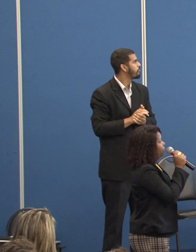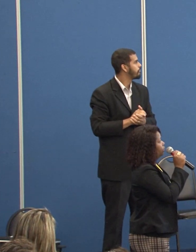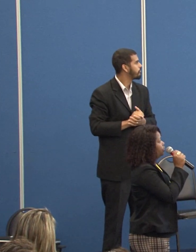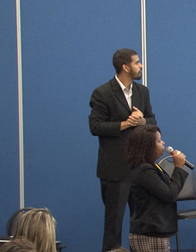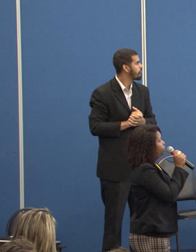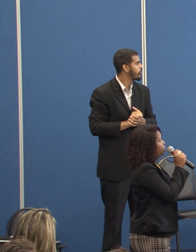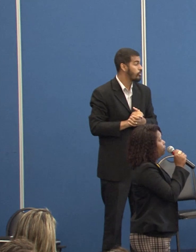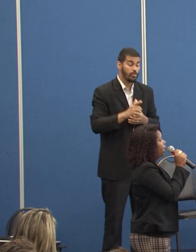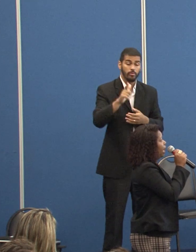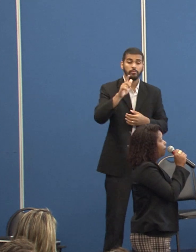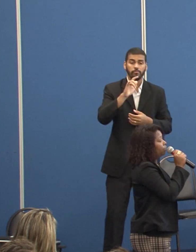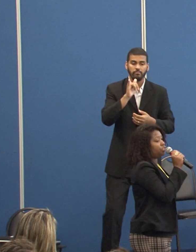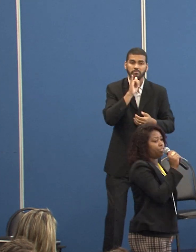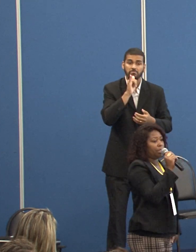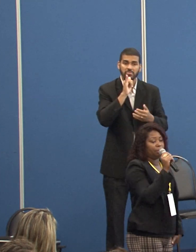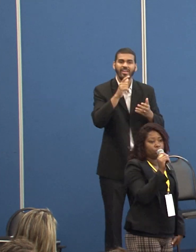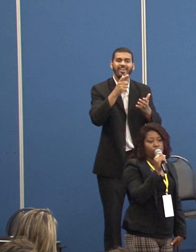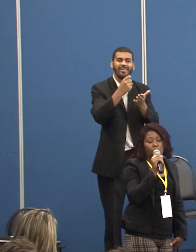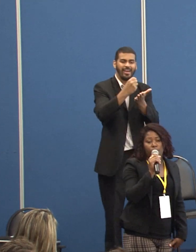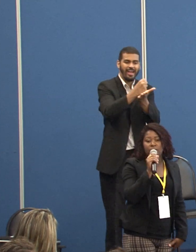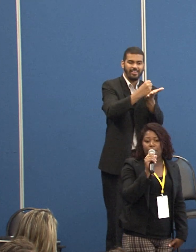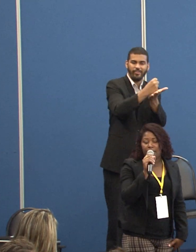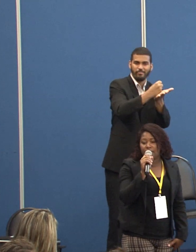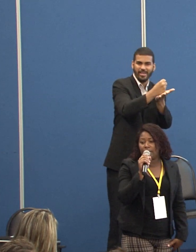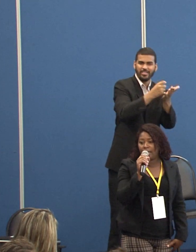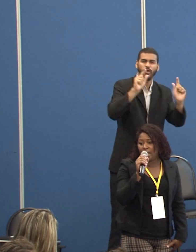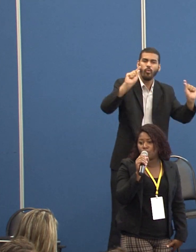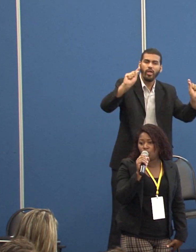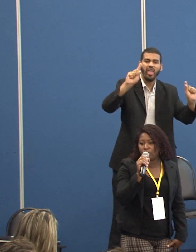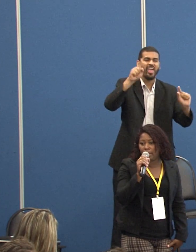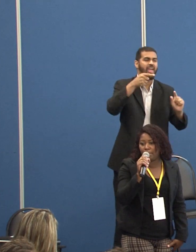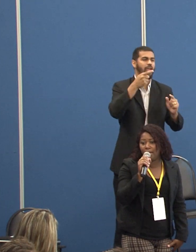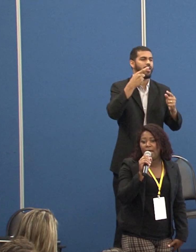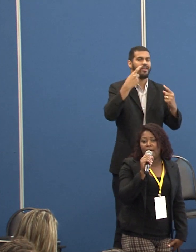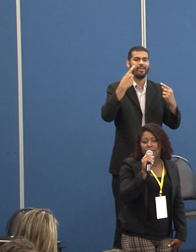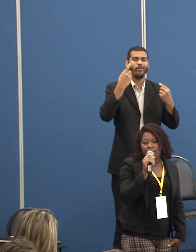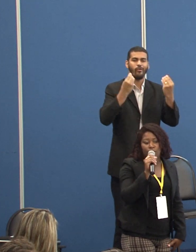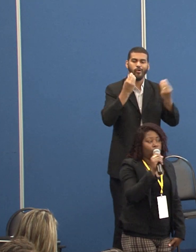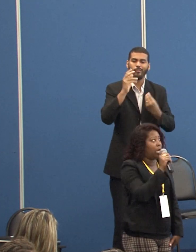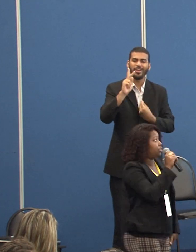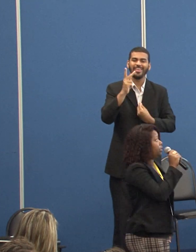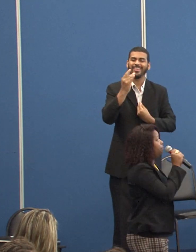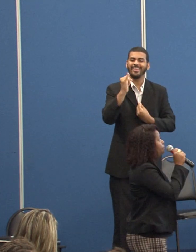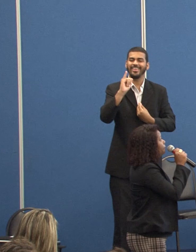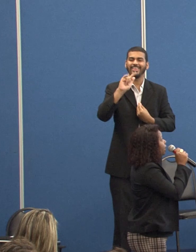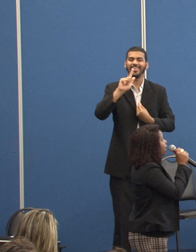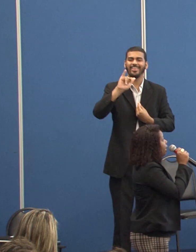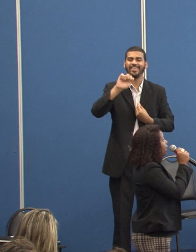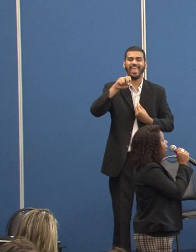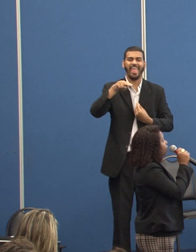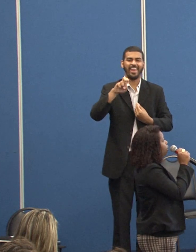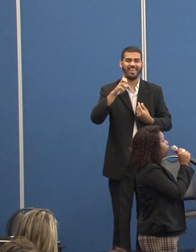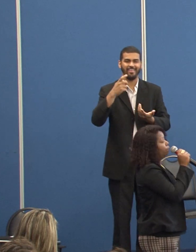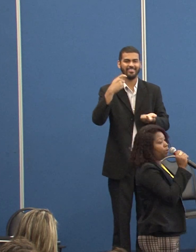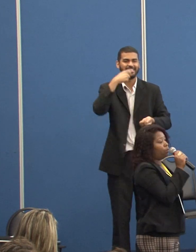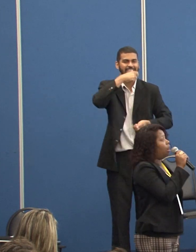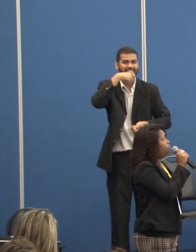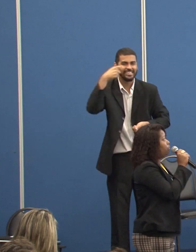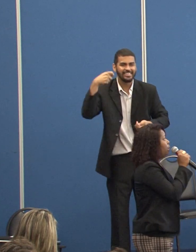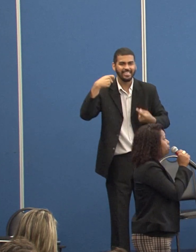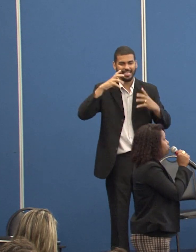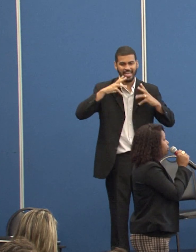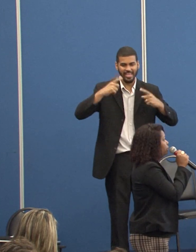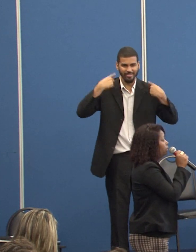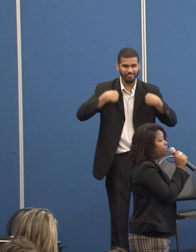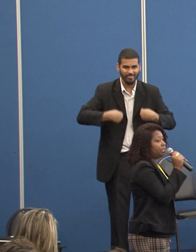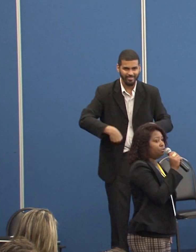Como tema, nós tivemos o hábito de higiene pessoal, por saber que esse encarte contempla essa linguagem. O nosso público-alvo